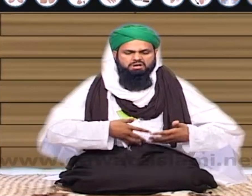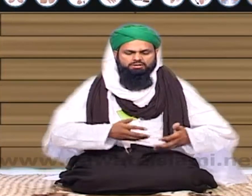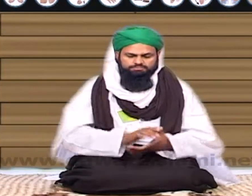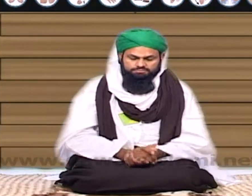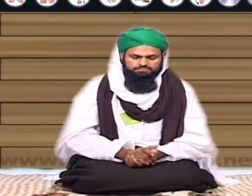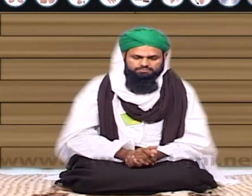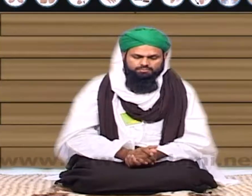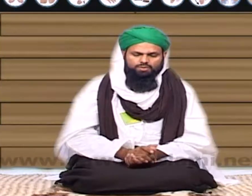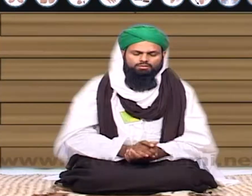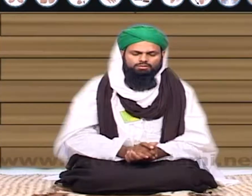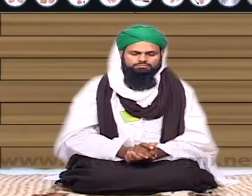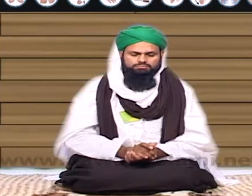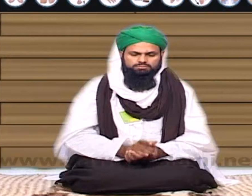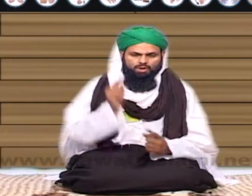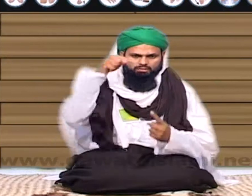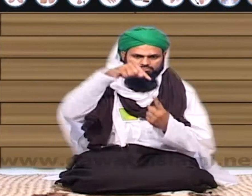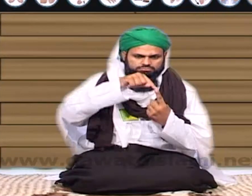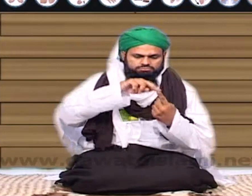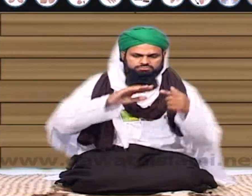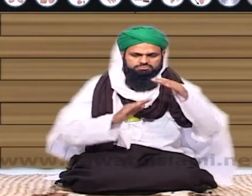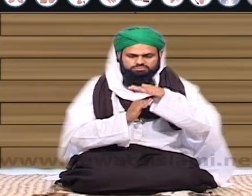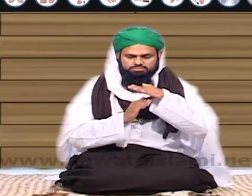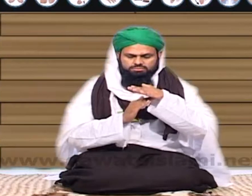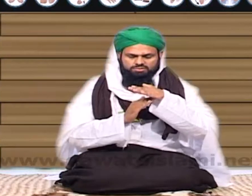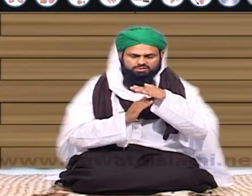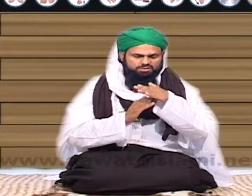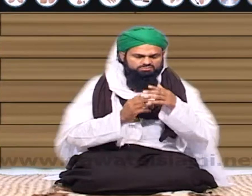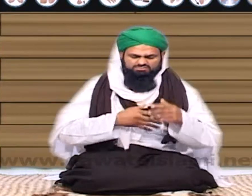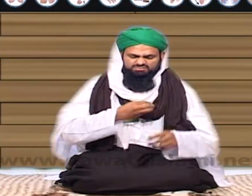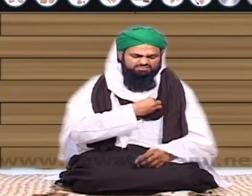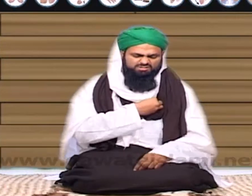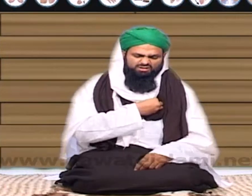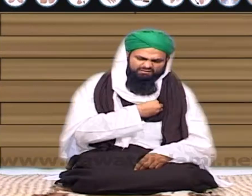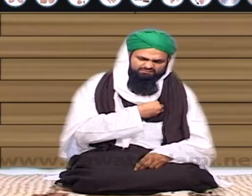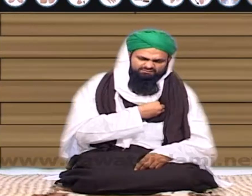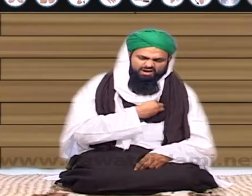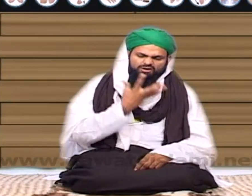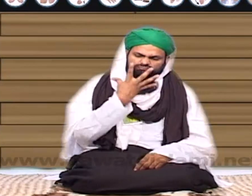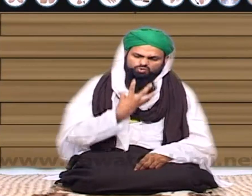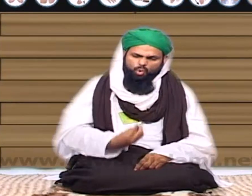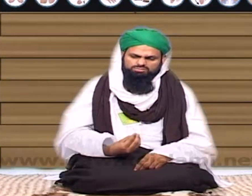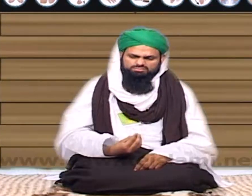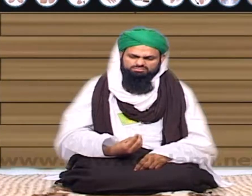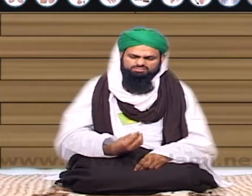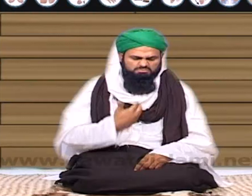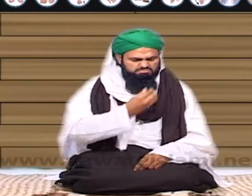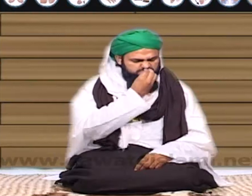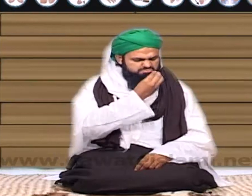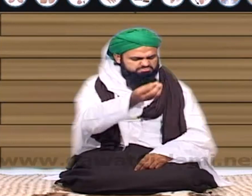میں اڑنا شروع ہوا کہ وہ موٹا ہے. تو حضرت ابراہیم بن ادم رحمۃ اللہ علیہ کو اس سے بہت صدمہ ہوا اور اپنے